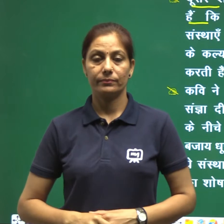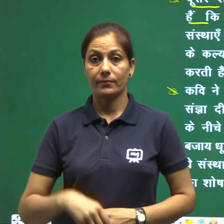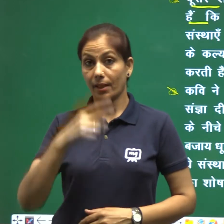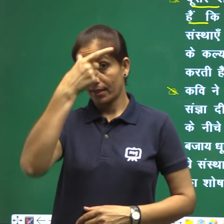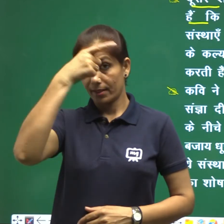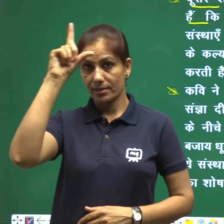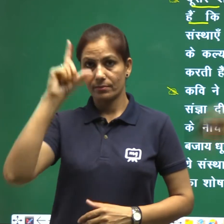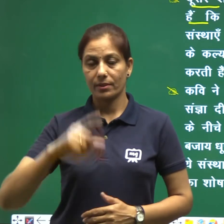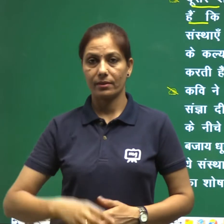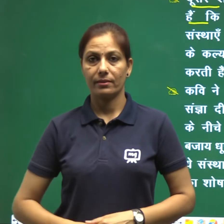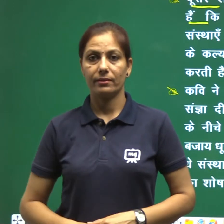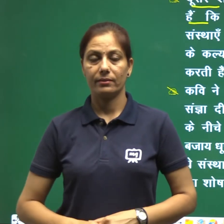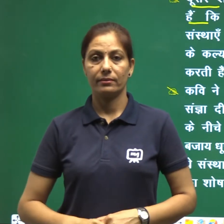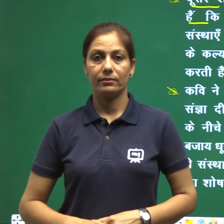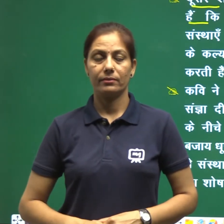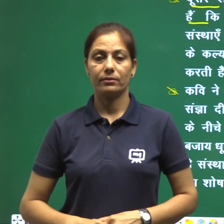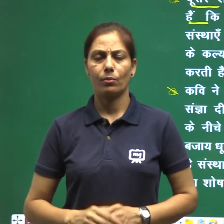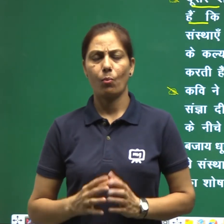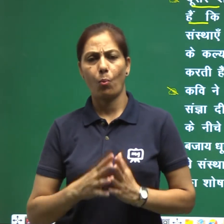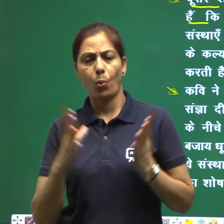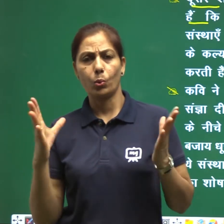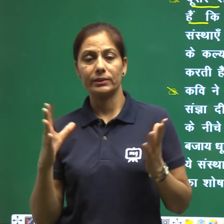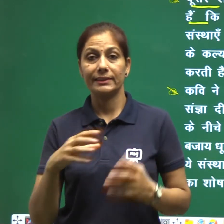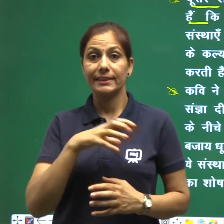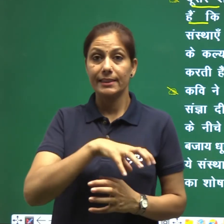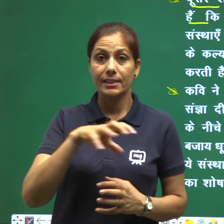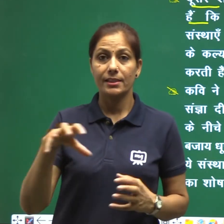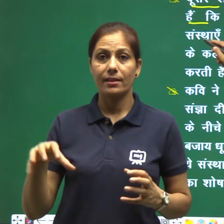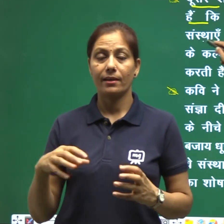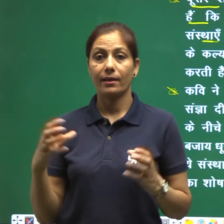देश में अनेक संस्थाएं हैं